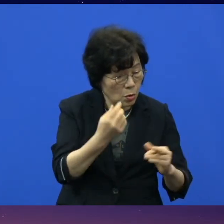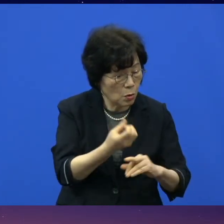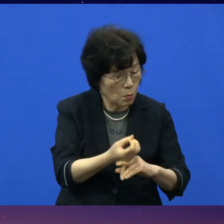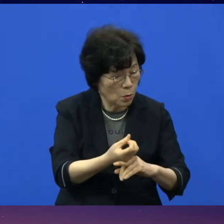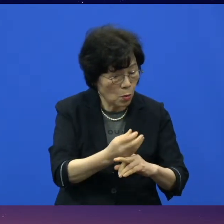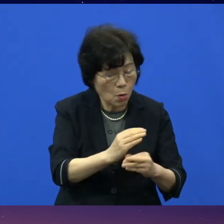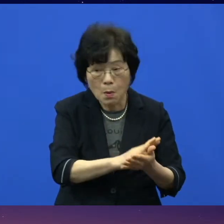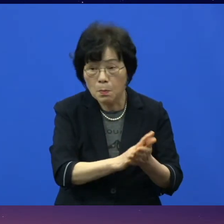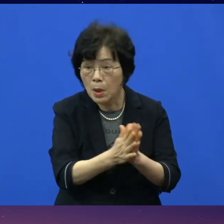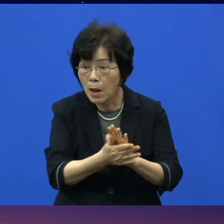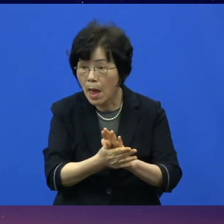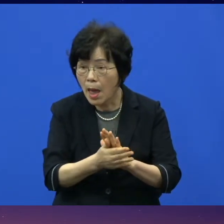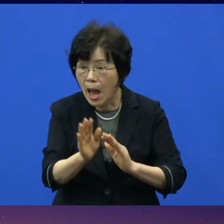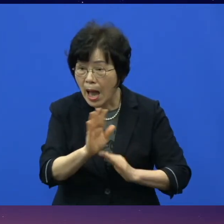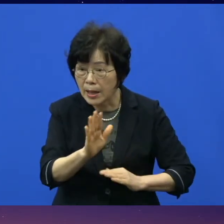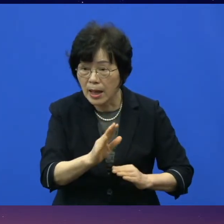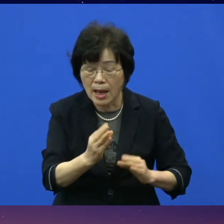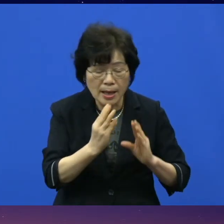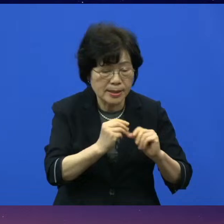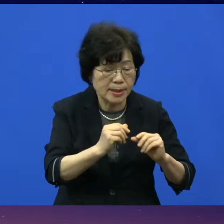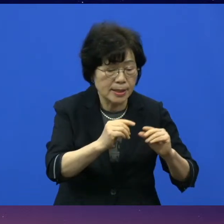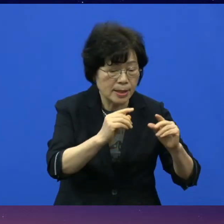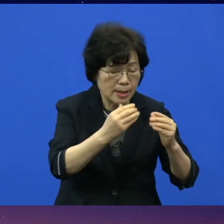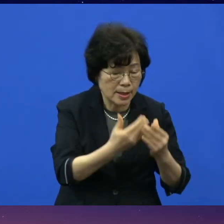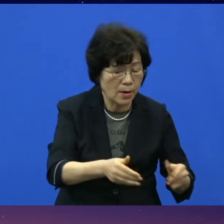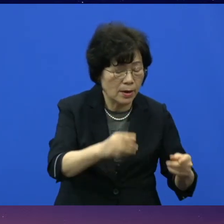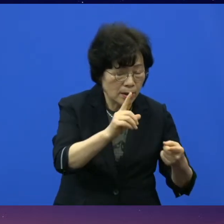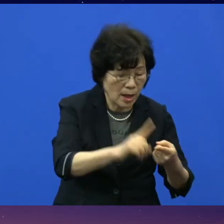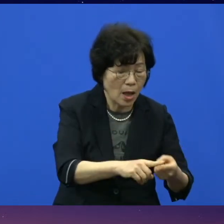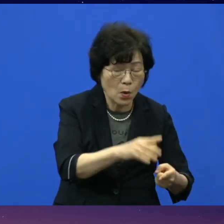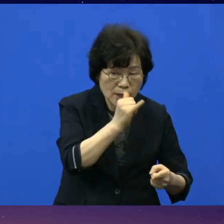것도 아니에요. 그냥 질그릇은 질그릇이라는 거예요.